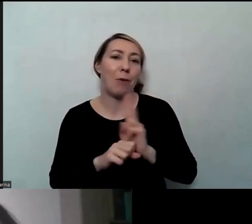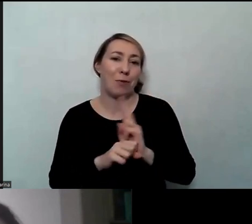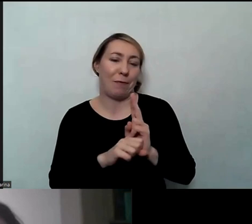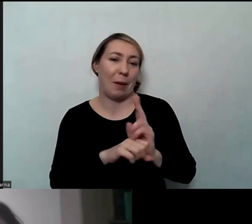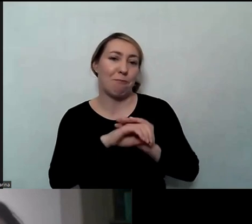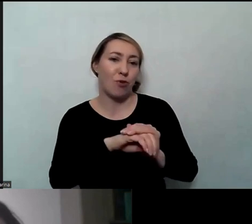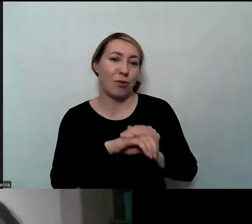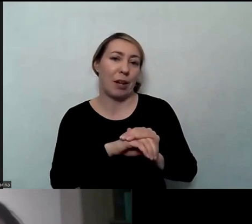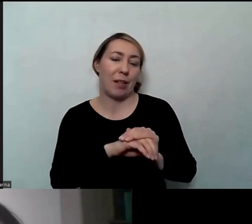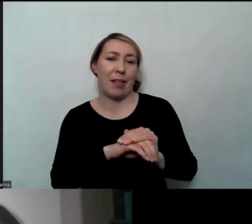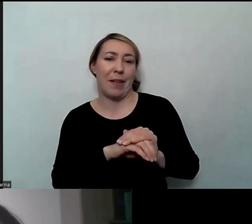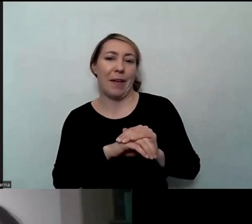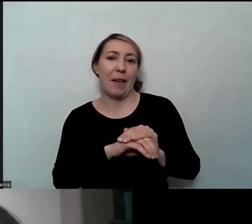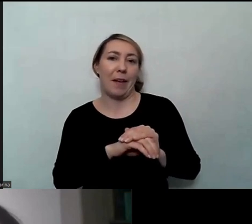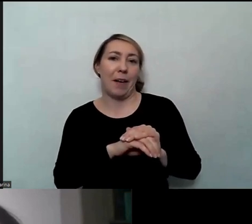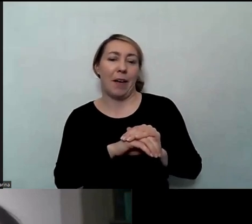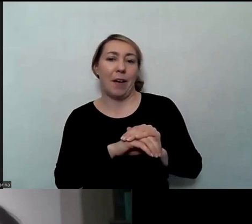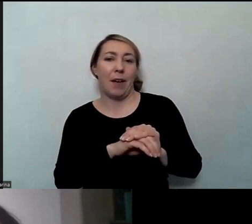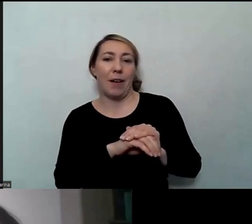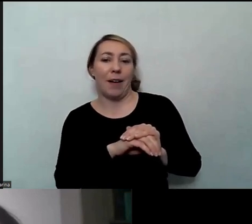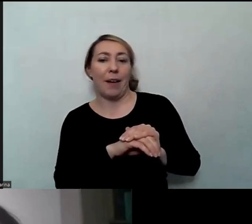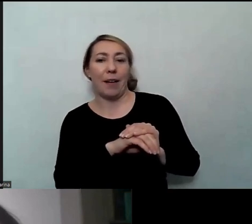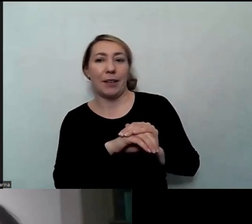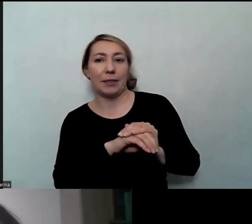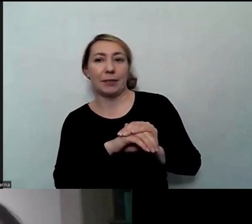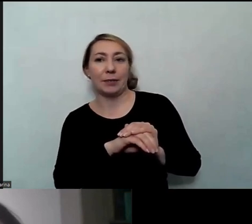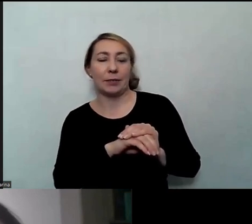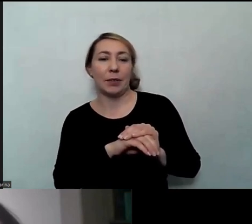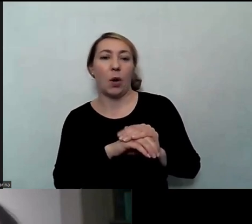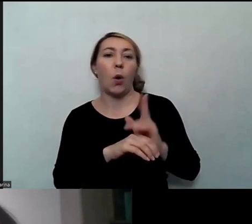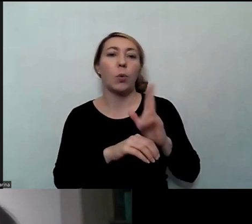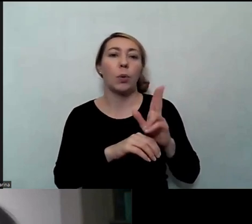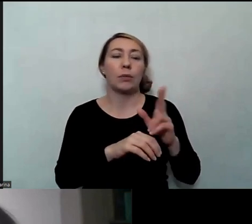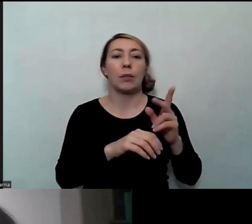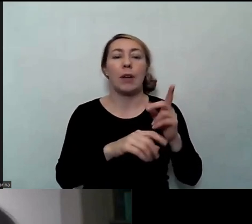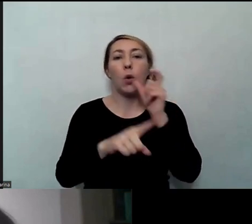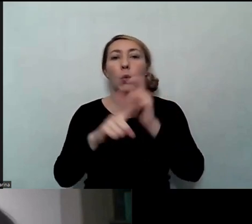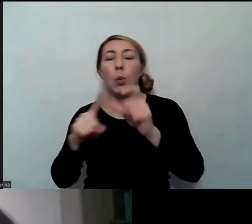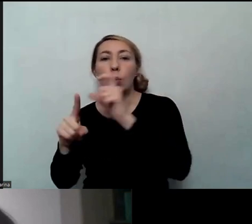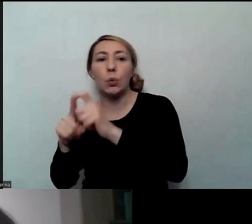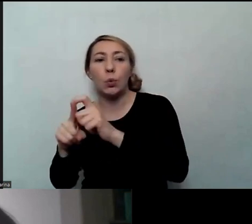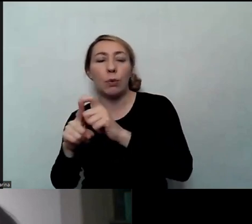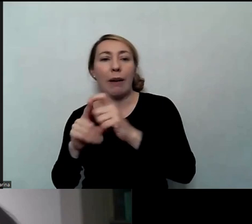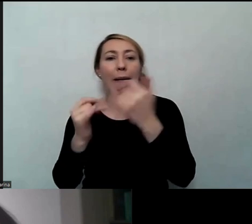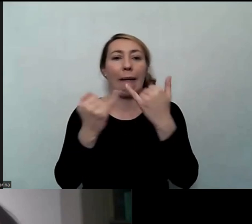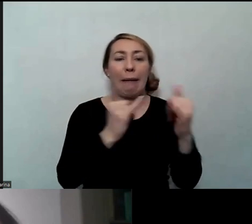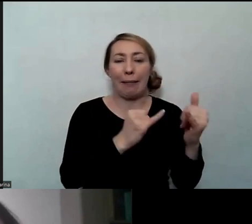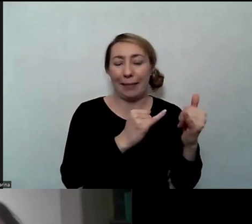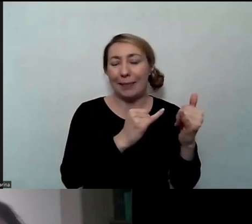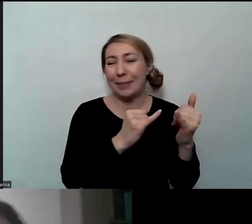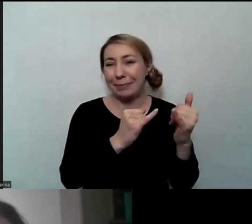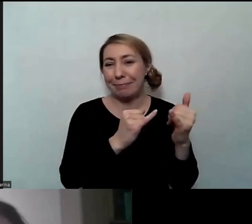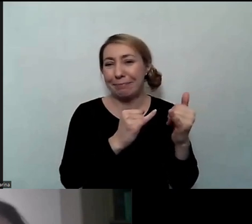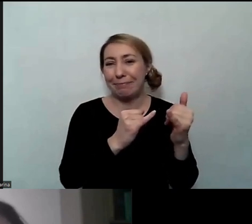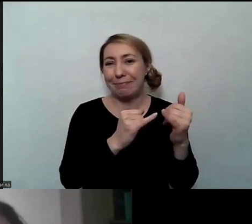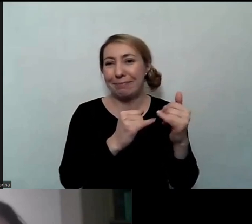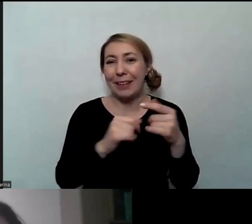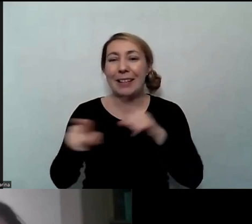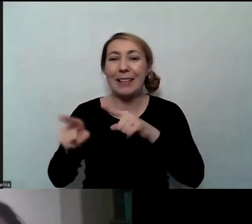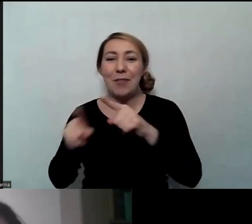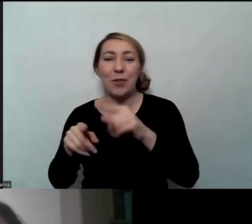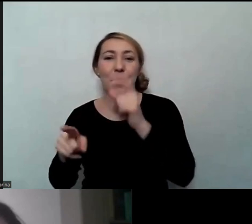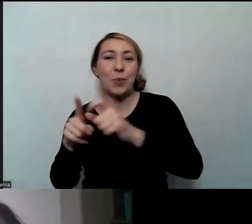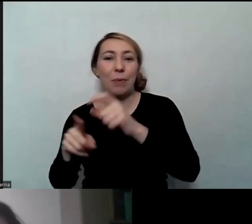traktują, znaczy, które inaczej, inne znaczenia są tych samych słów w różnych językach. No i te testy plasujące pozwoliły